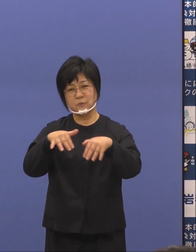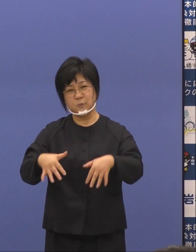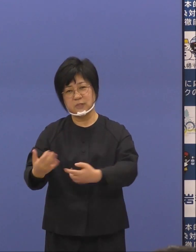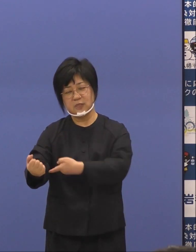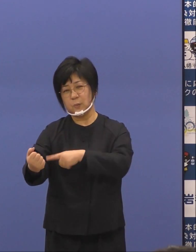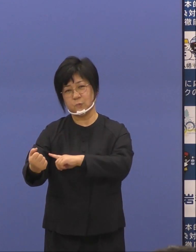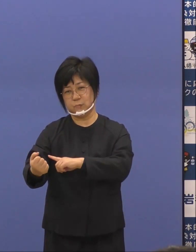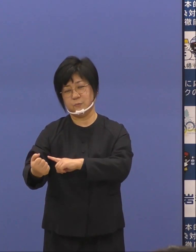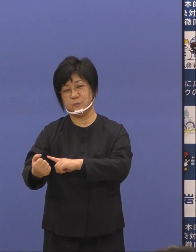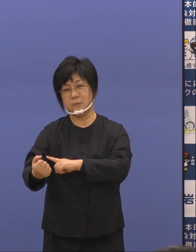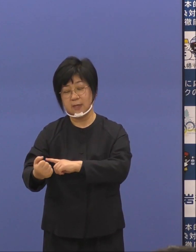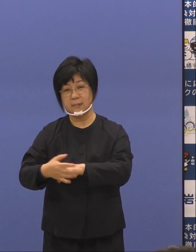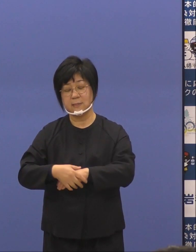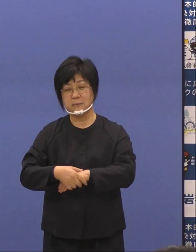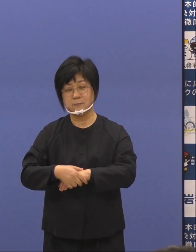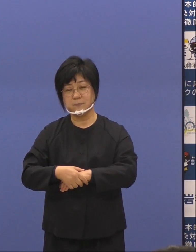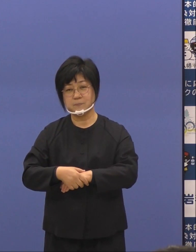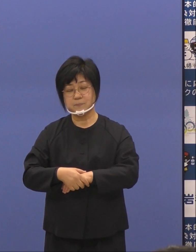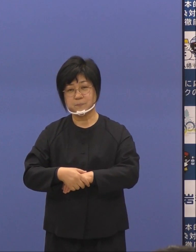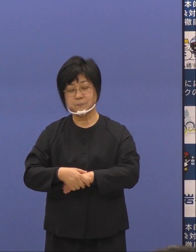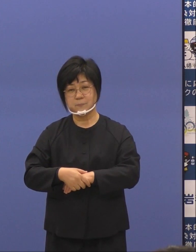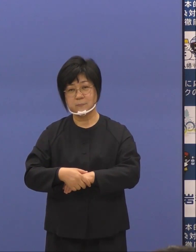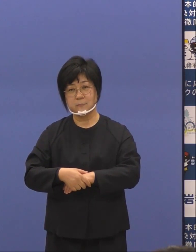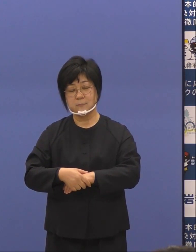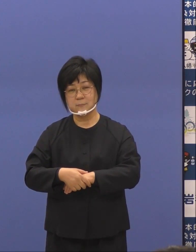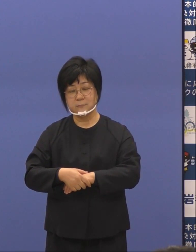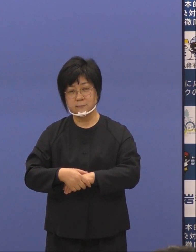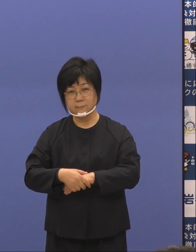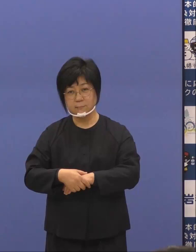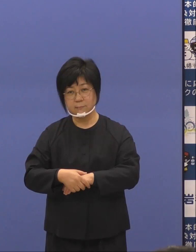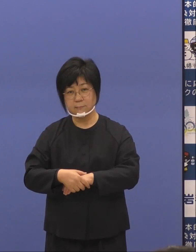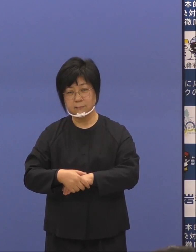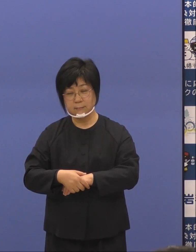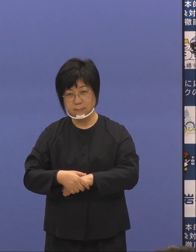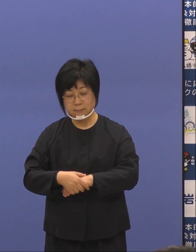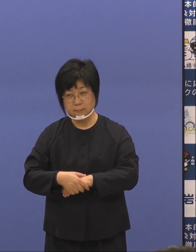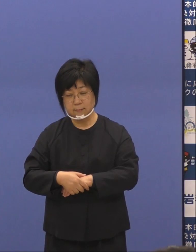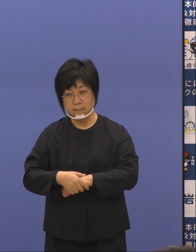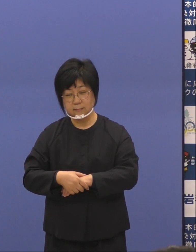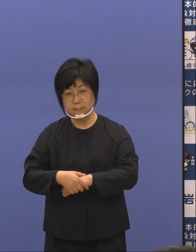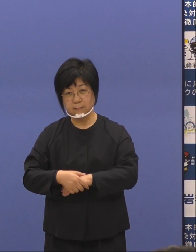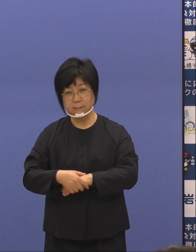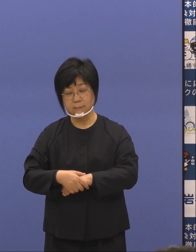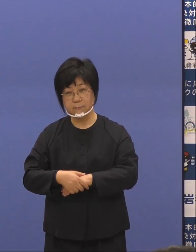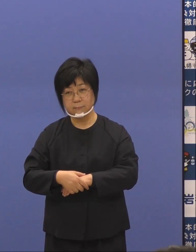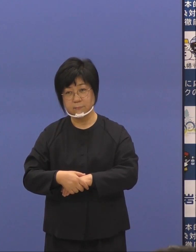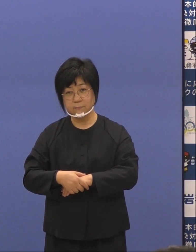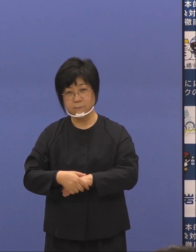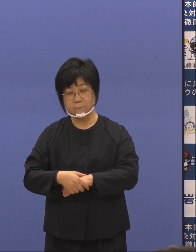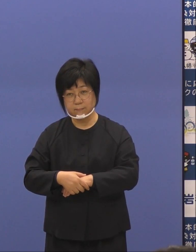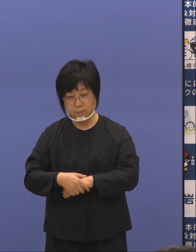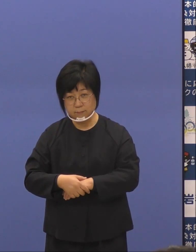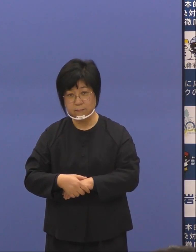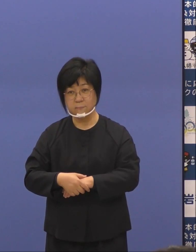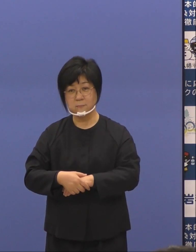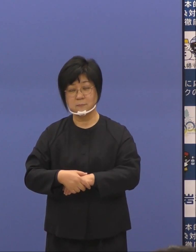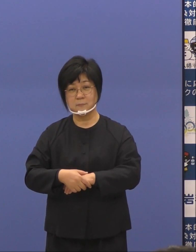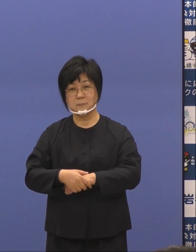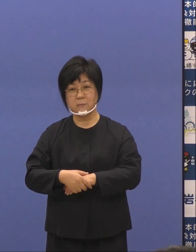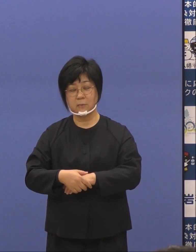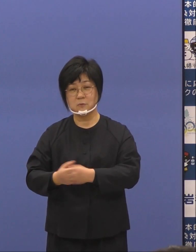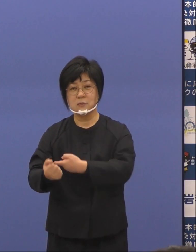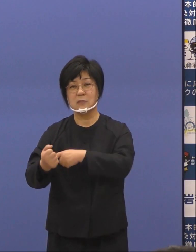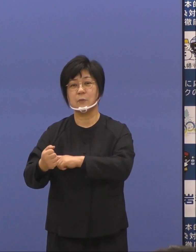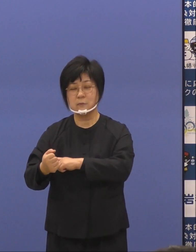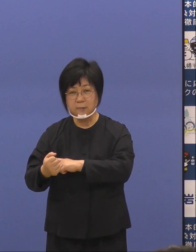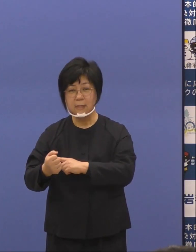選挙の結果や政治の在り方をこう決定していくような状況になるということなんだと